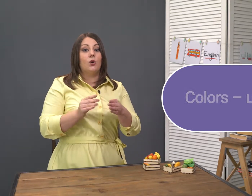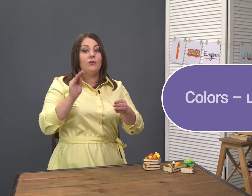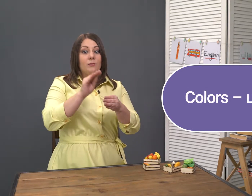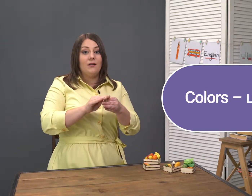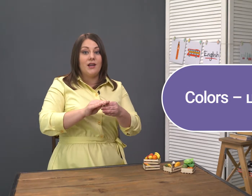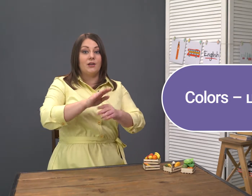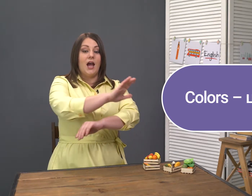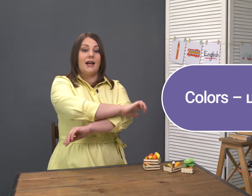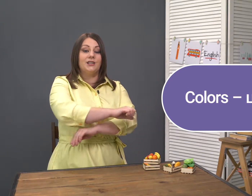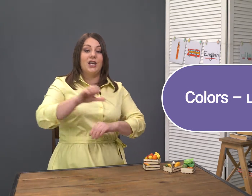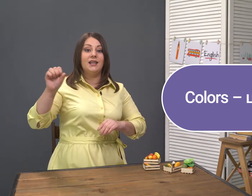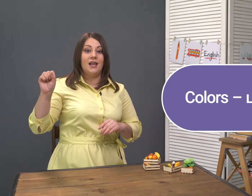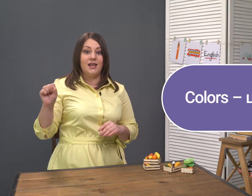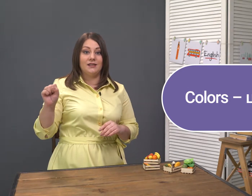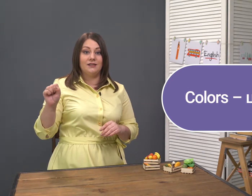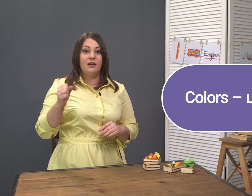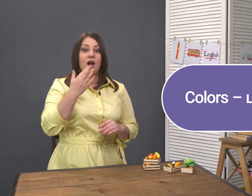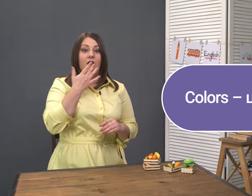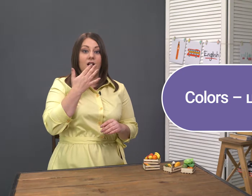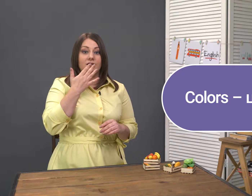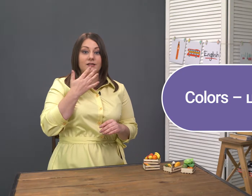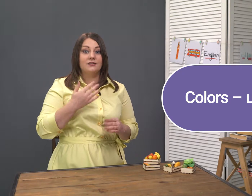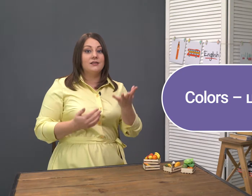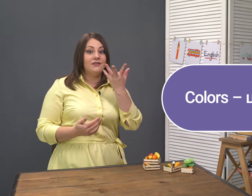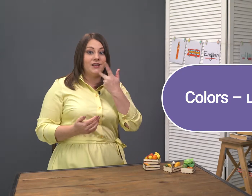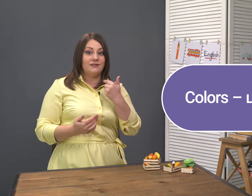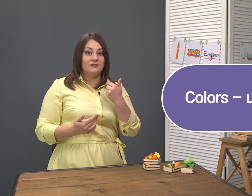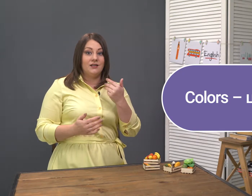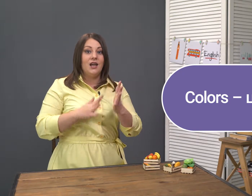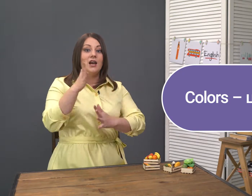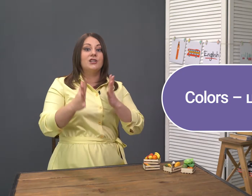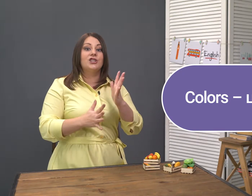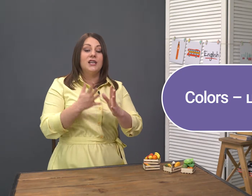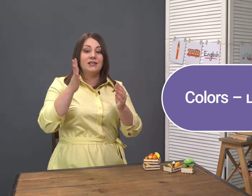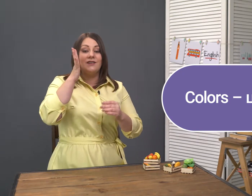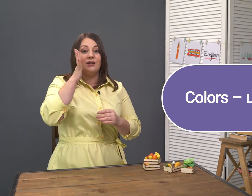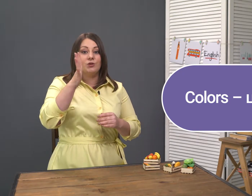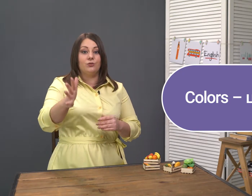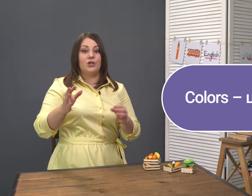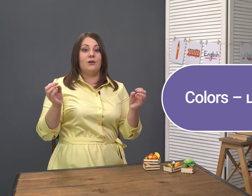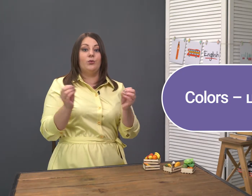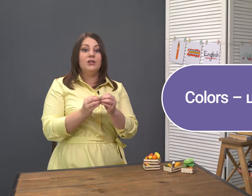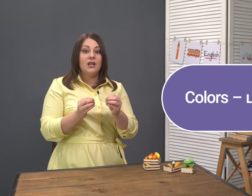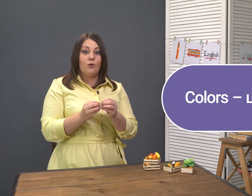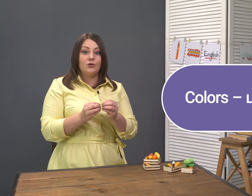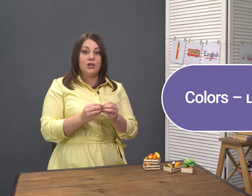слову добавляют окончание S. Colors – цвета. Жест в данном случае будет такой же,